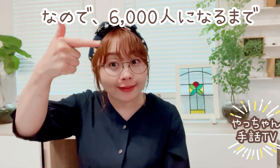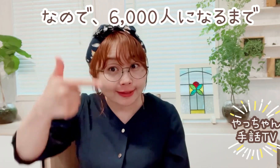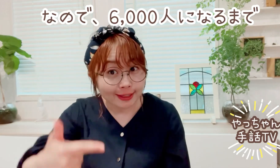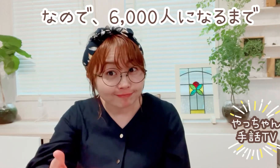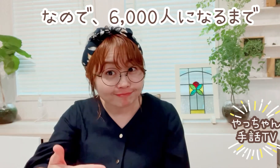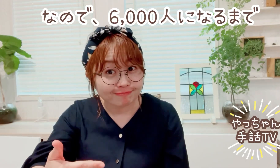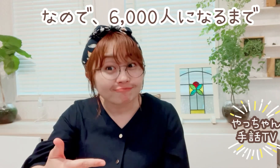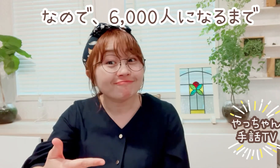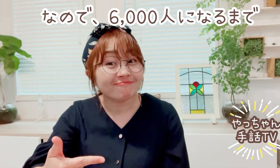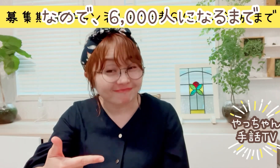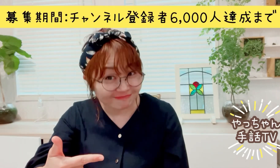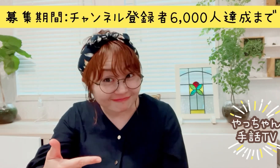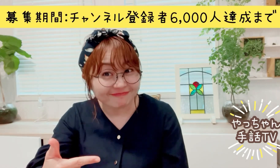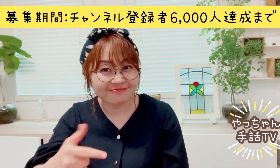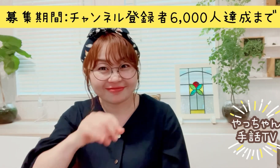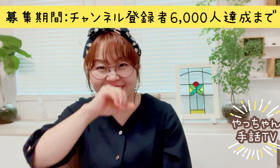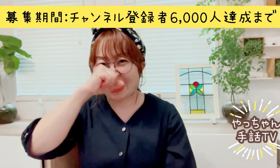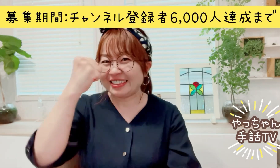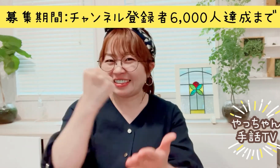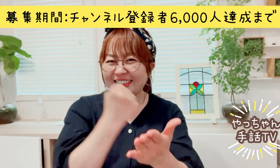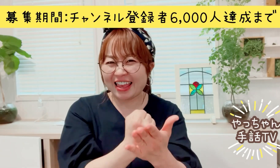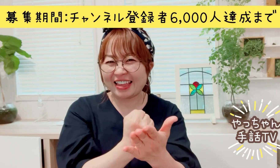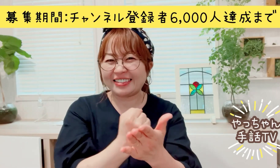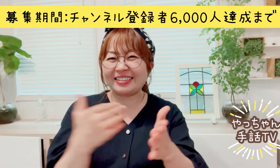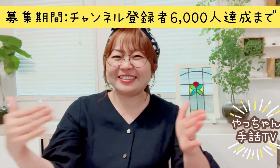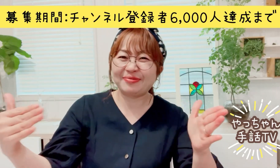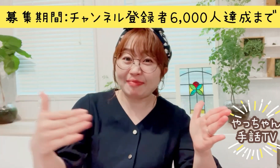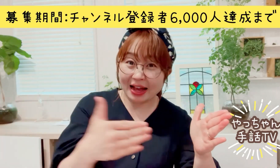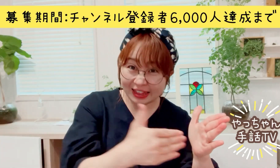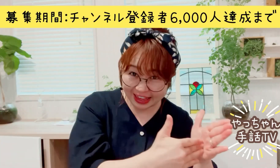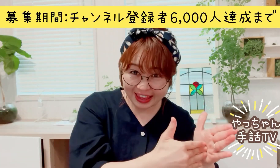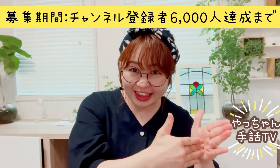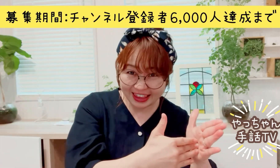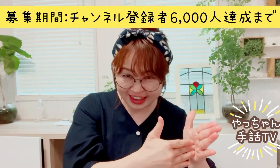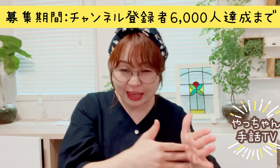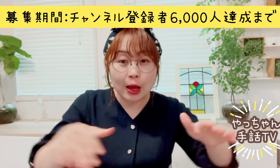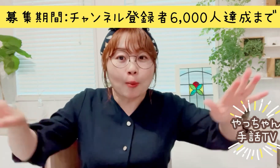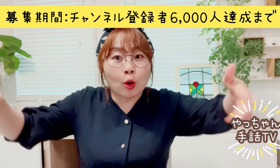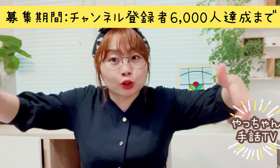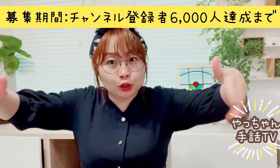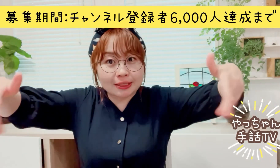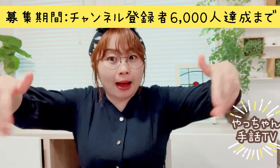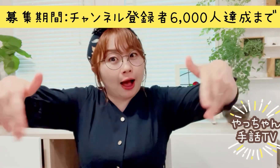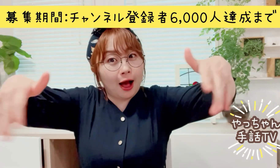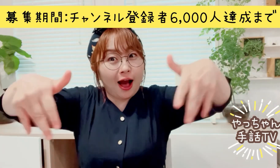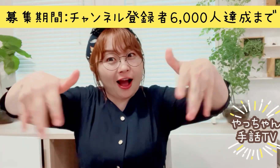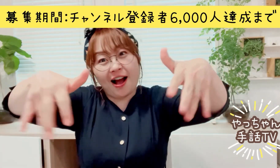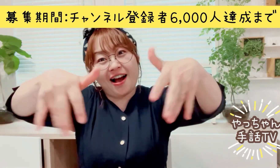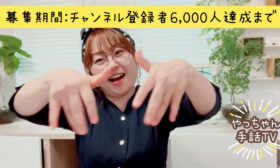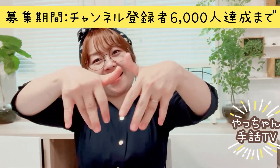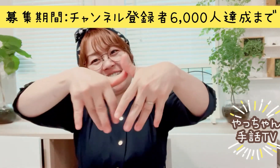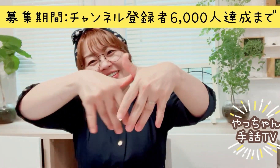6000人、達成するまで募集